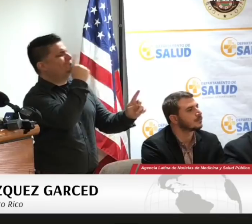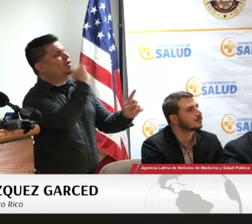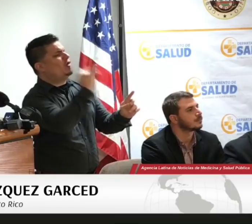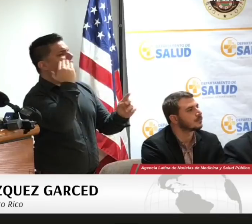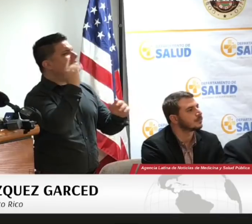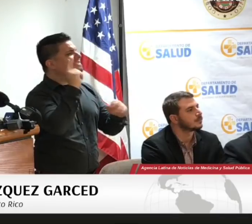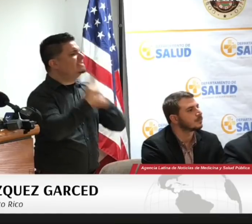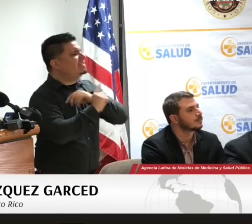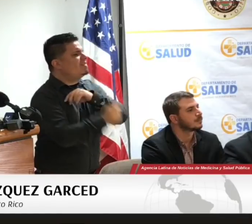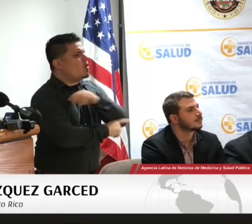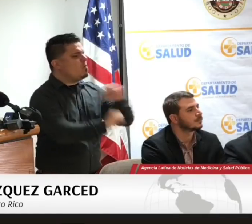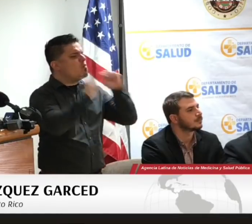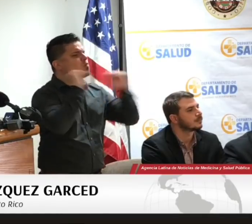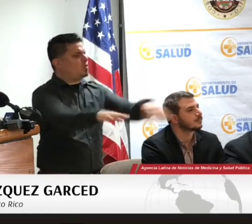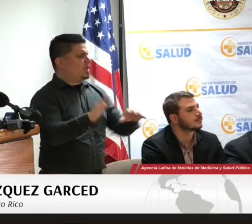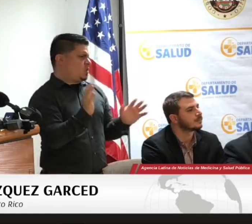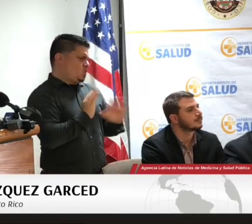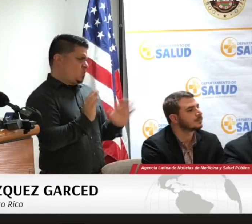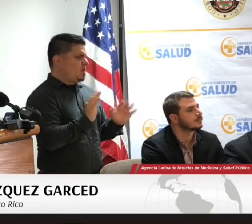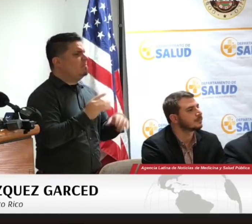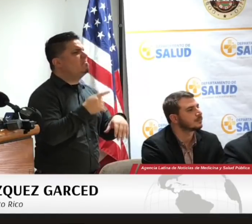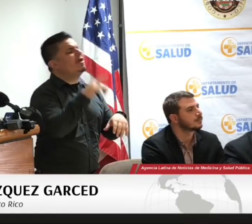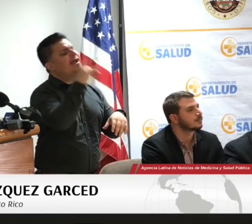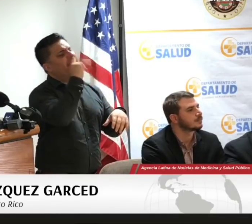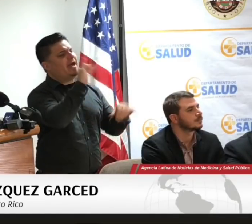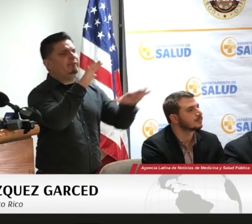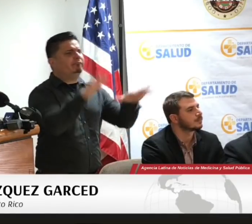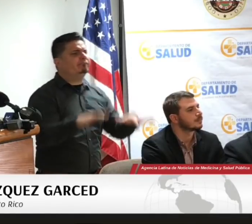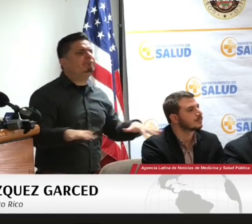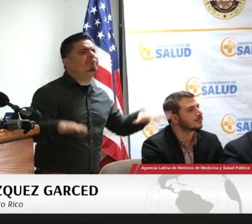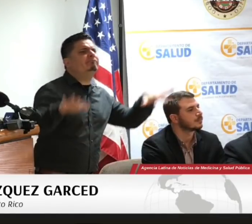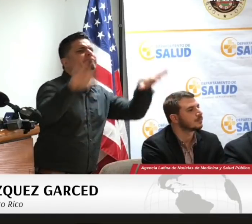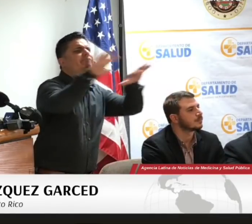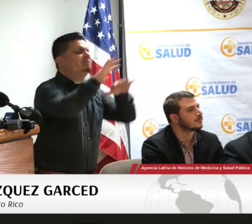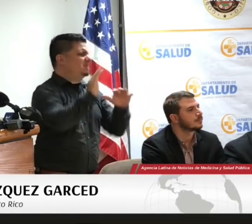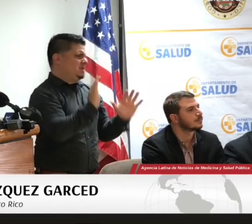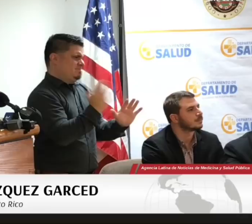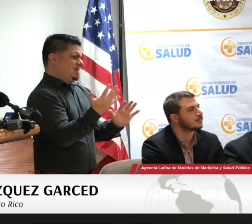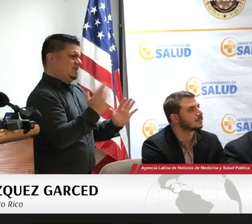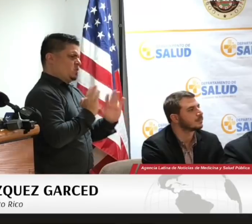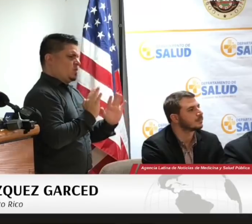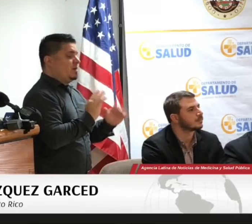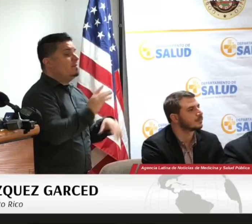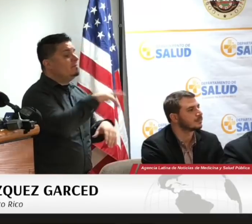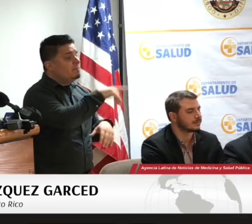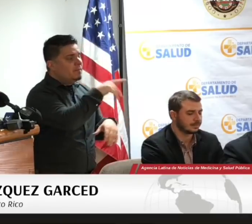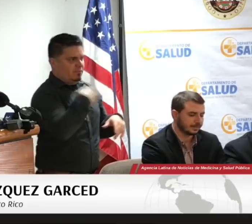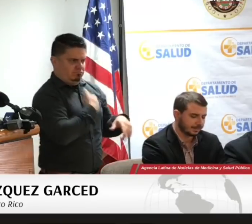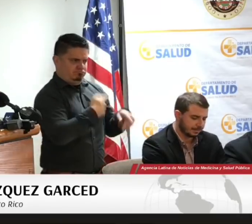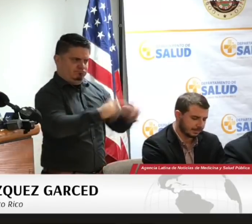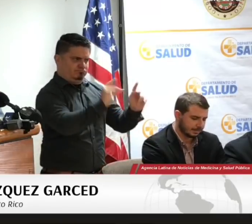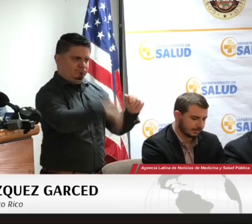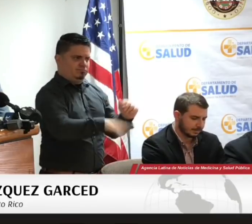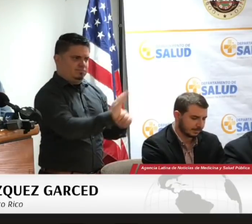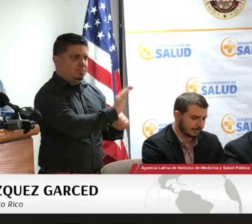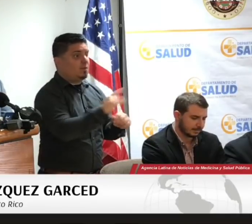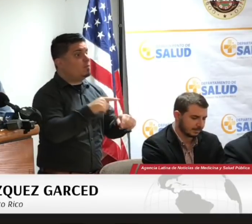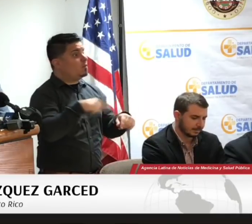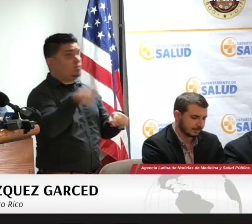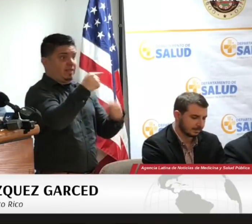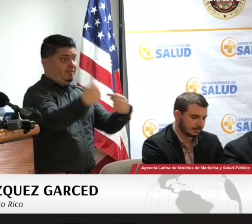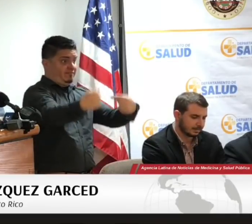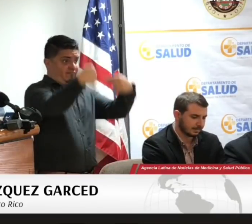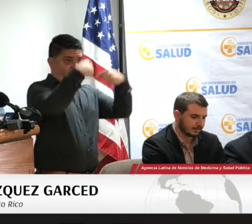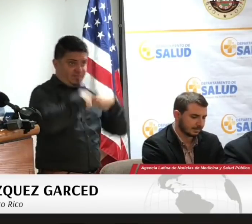somos el zafacón, jamás. Aparte de que nosotros no lo vamos a permitir de esa manera. Las personas que se han traído aquí de los barcos, que es